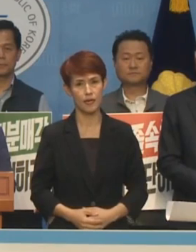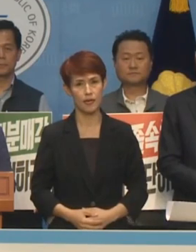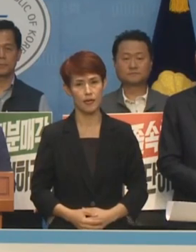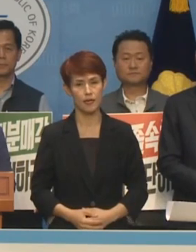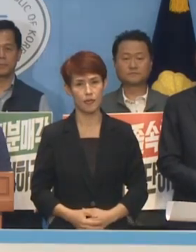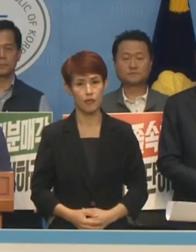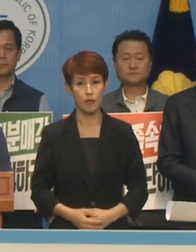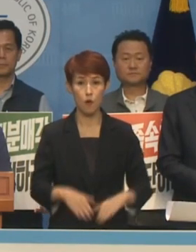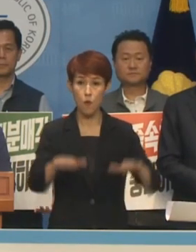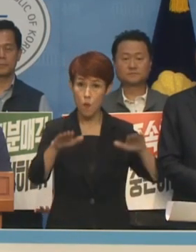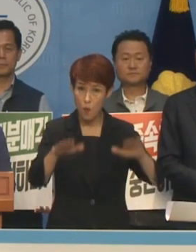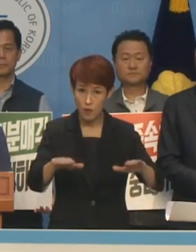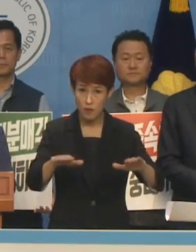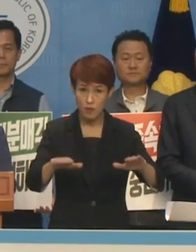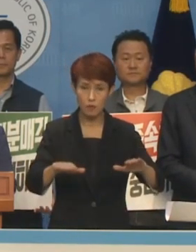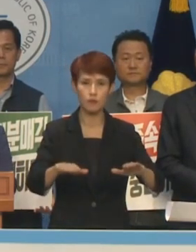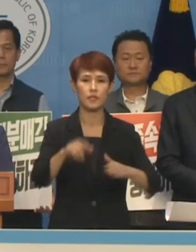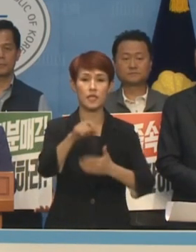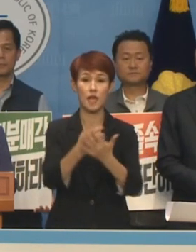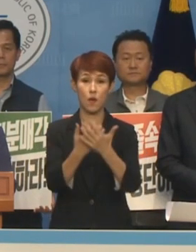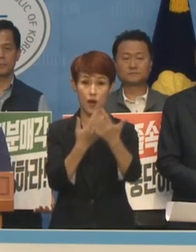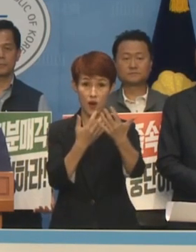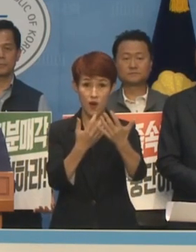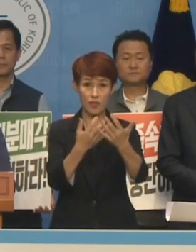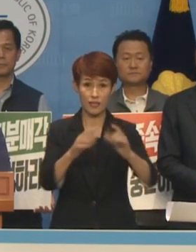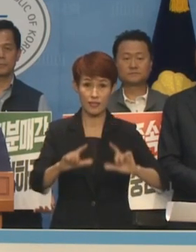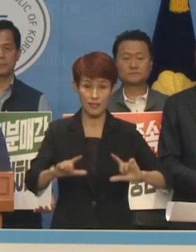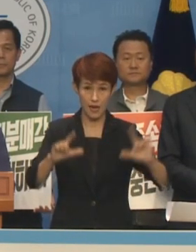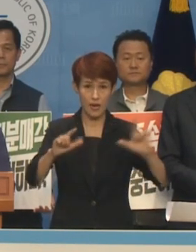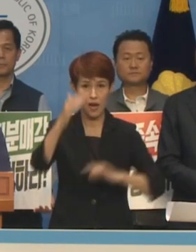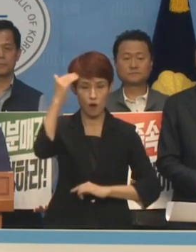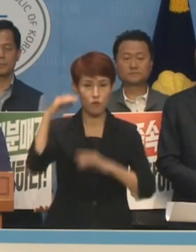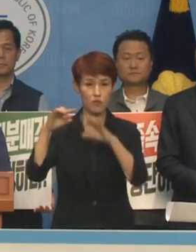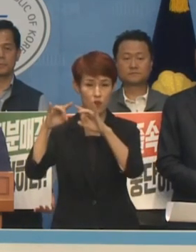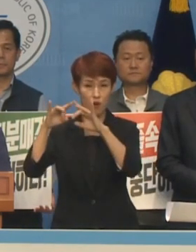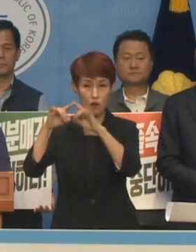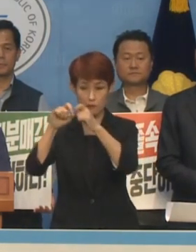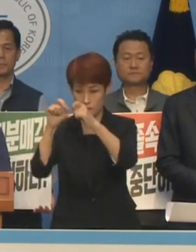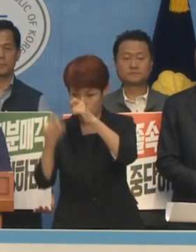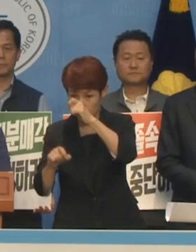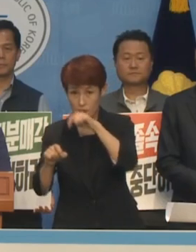바로 오늘 저희들이 기자회견하는 한전 산하의